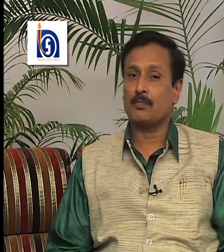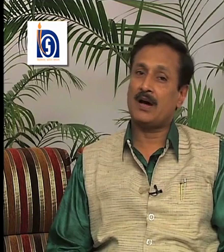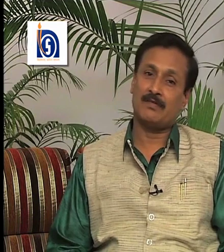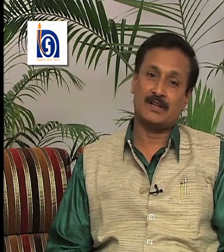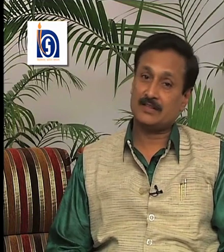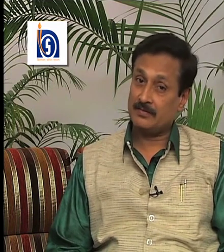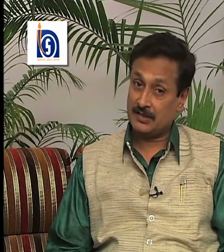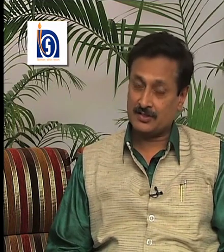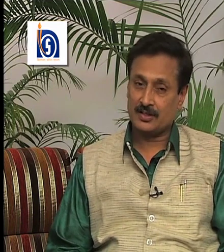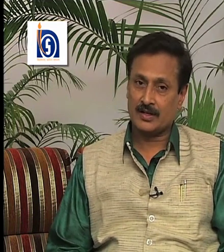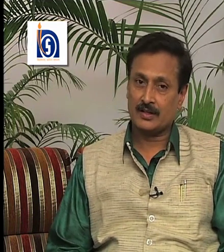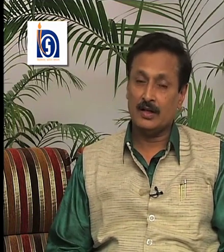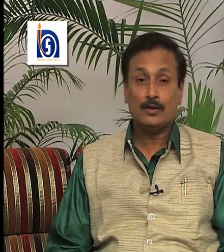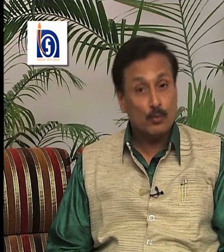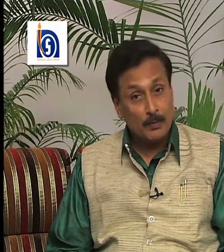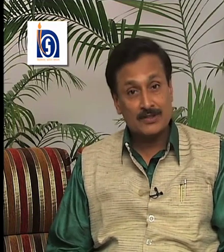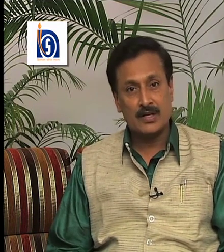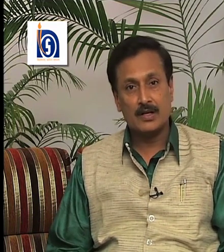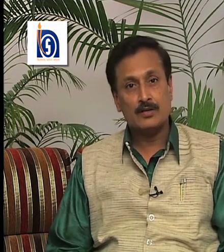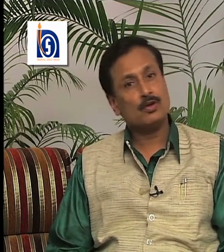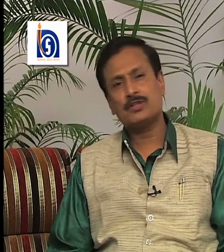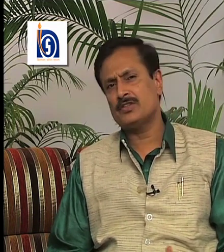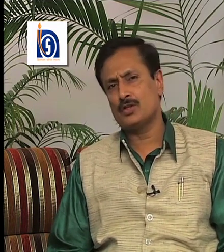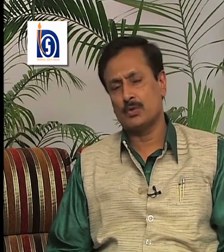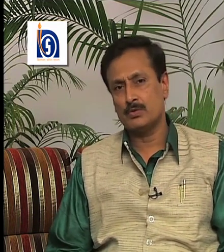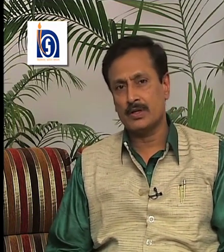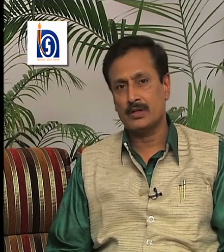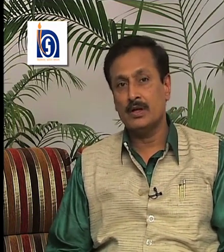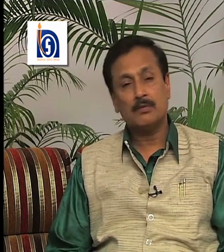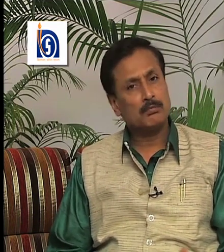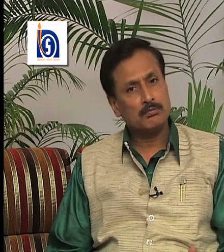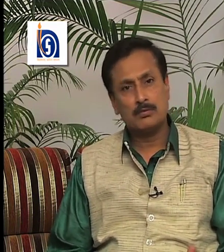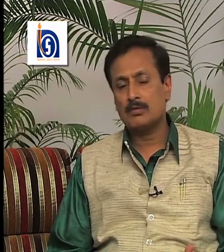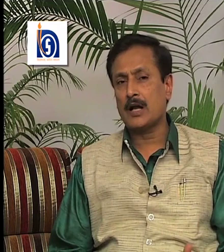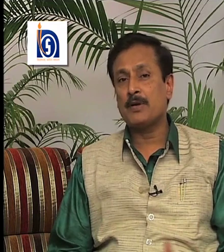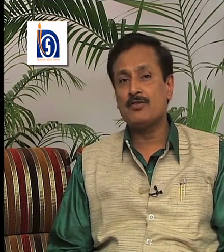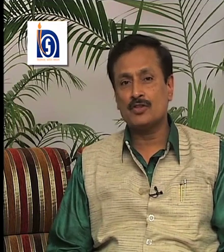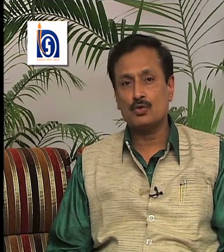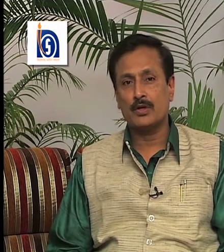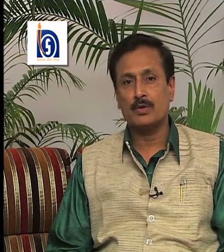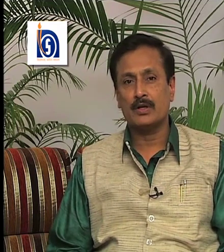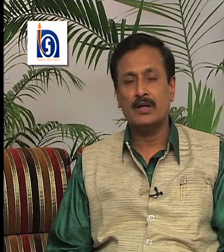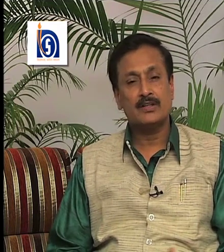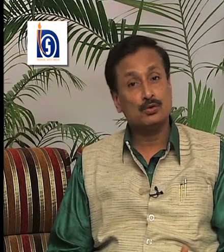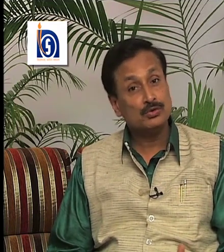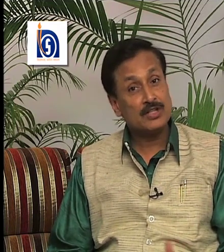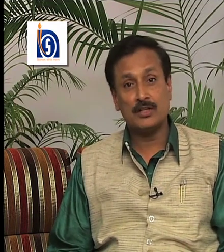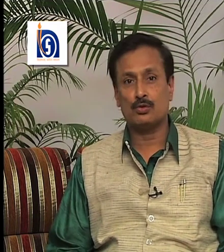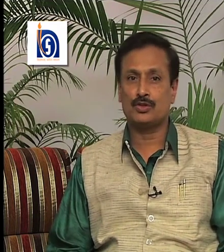और 12वीं का सर्टिफिकेशन करेंगे। तो वो बच्चे जो कृषि से जुड़े हुए हैं, कारपेंट्री से जुड़े हुए हैं या दूसरे क्षेत्रों से